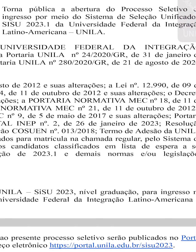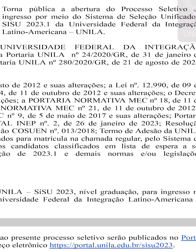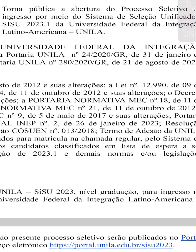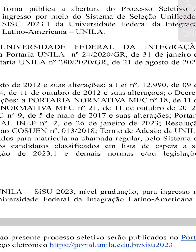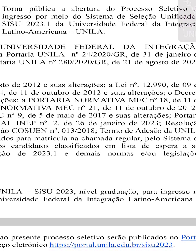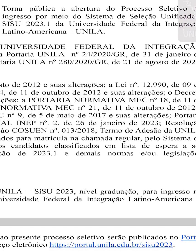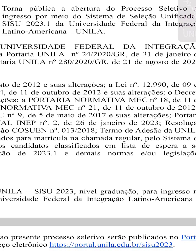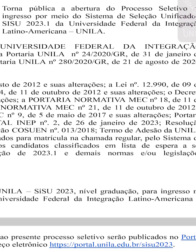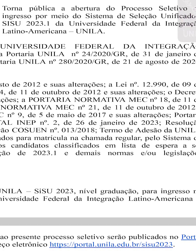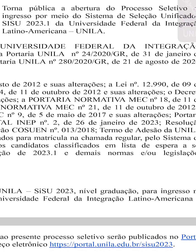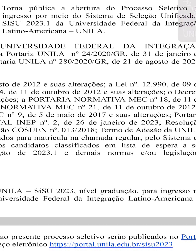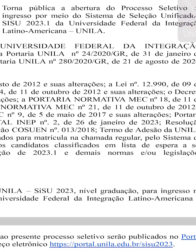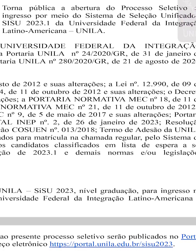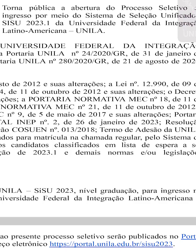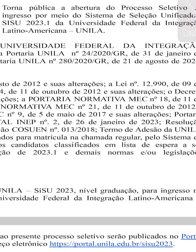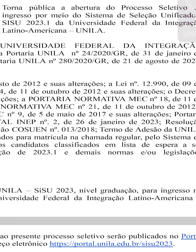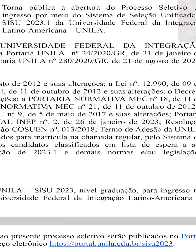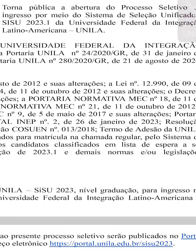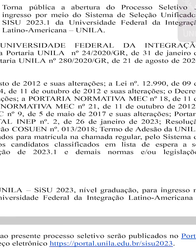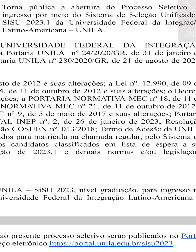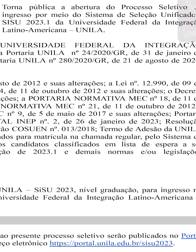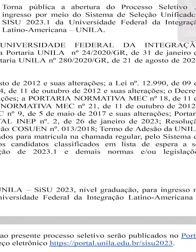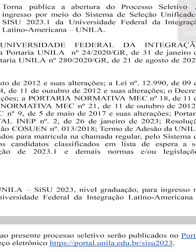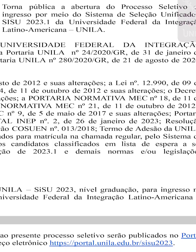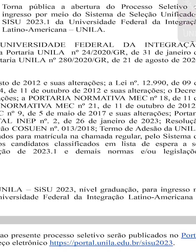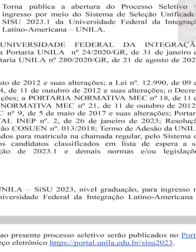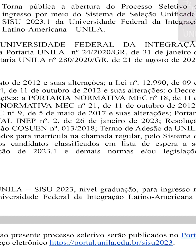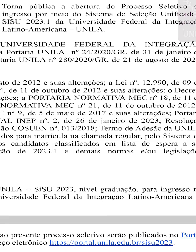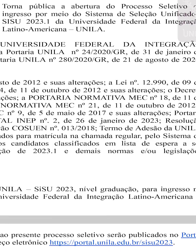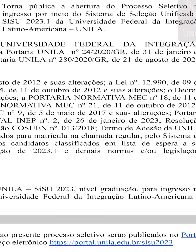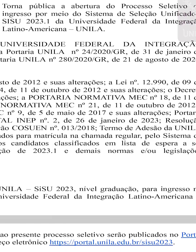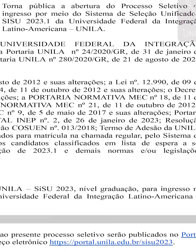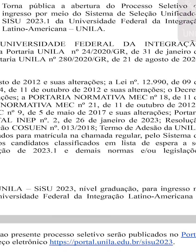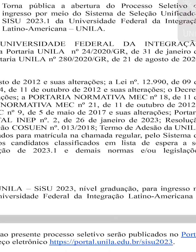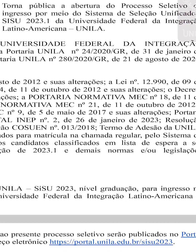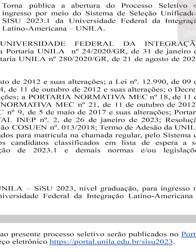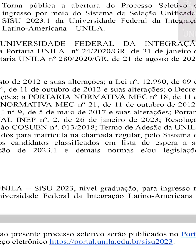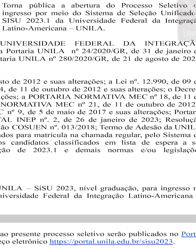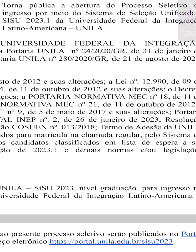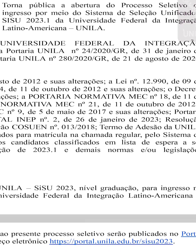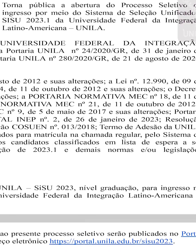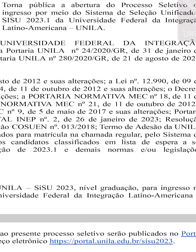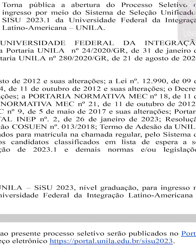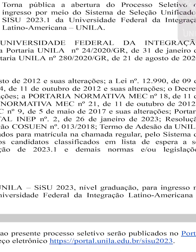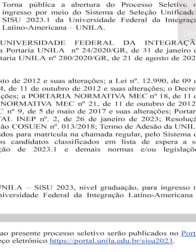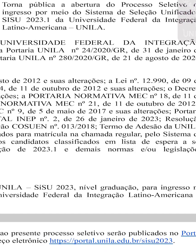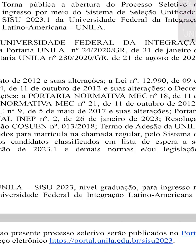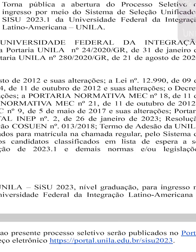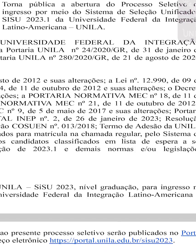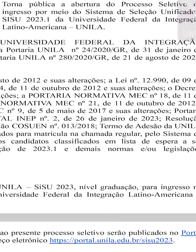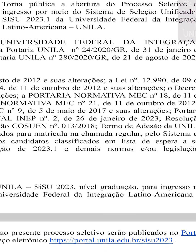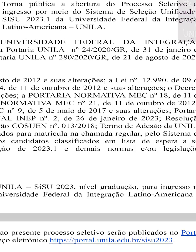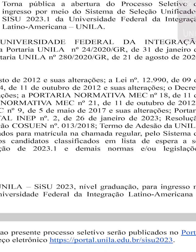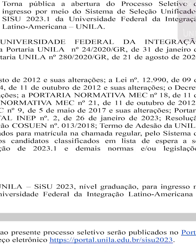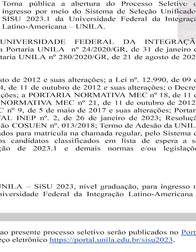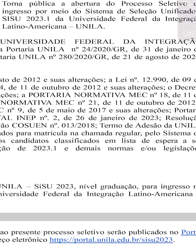abril de 2018. O Edital INEB número 2, de 2026, de